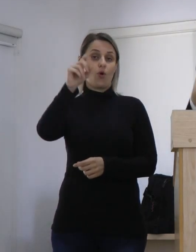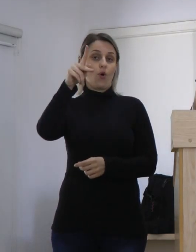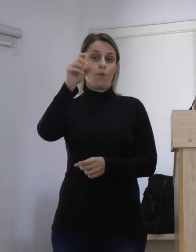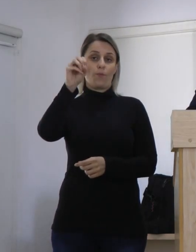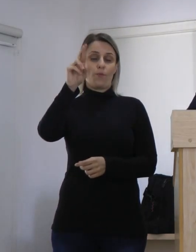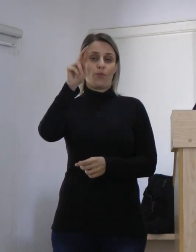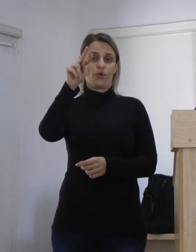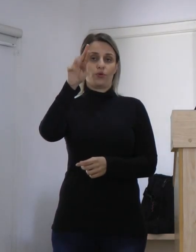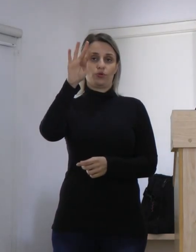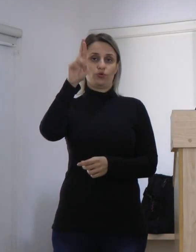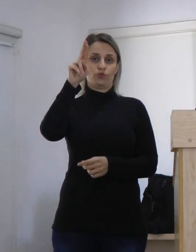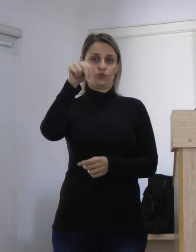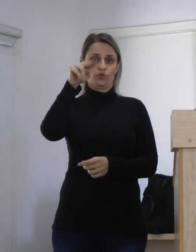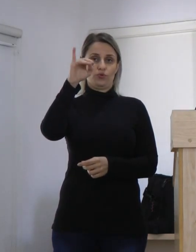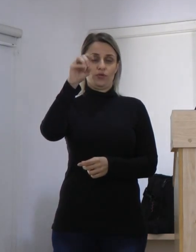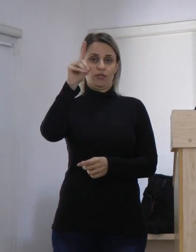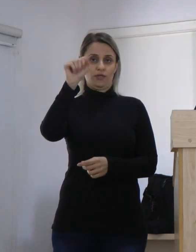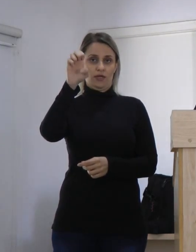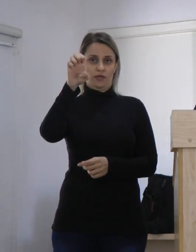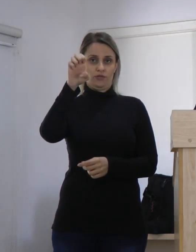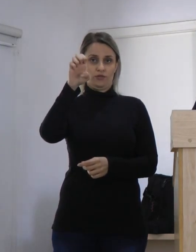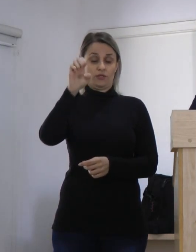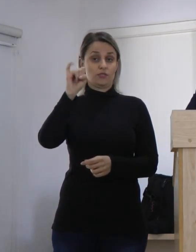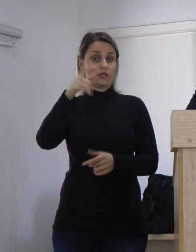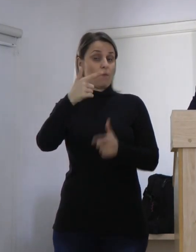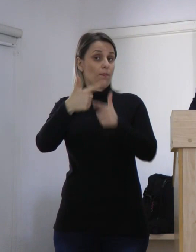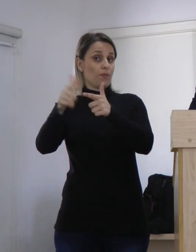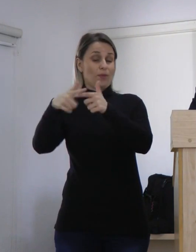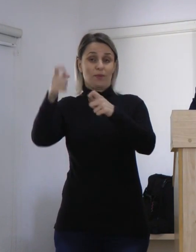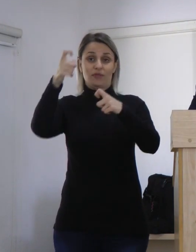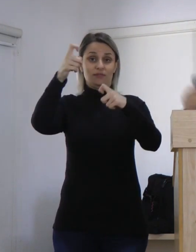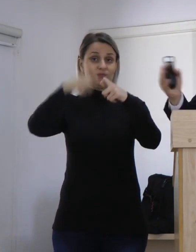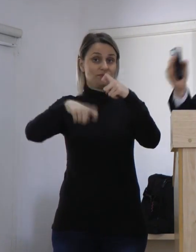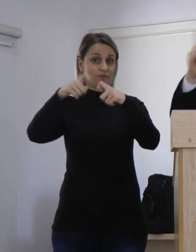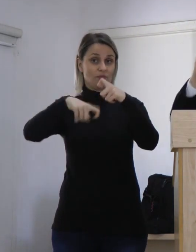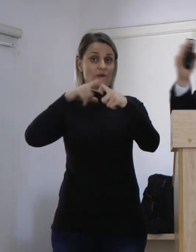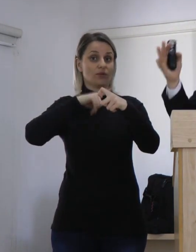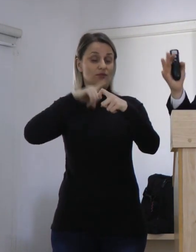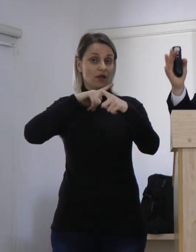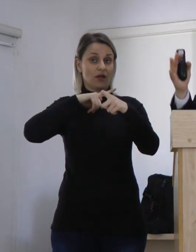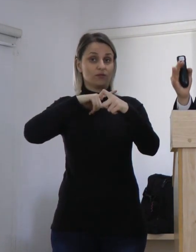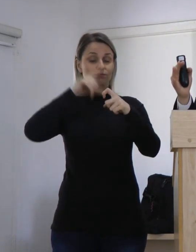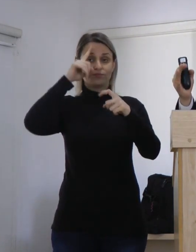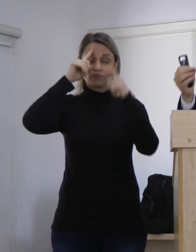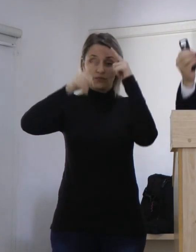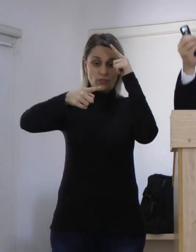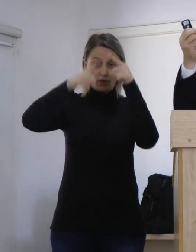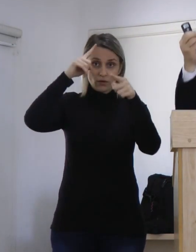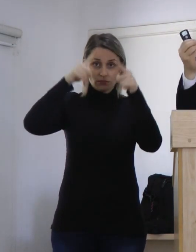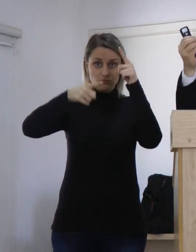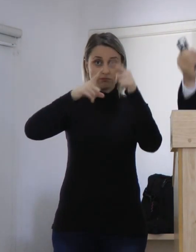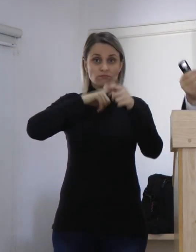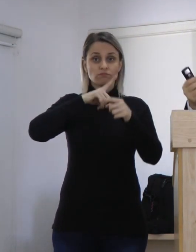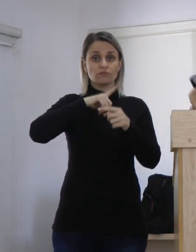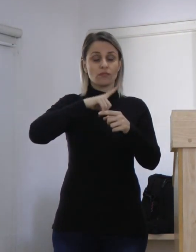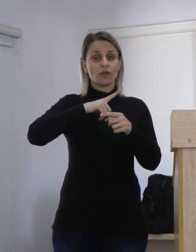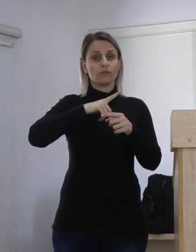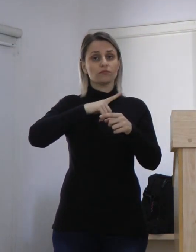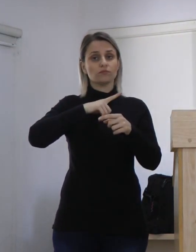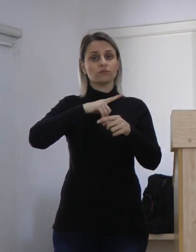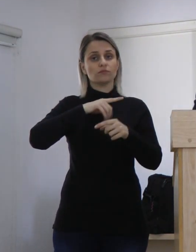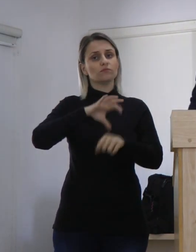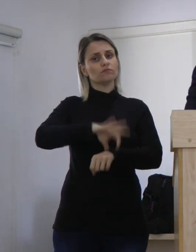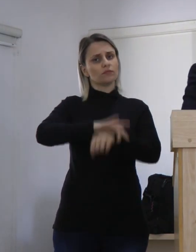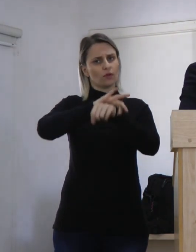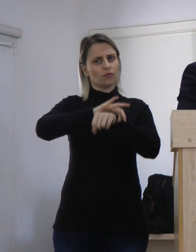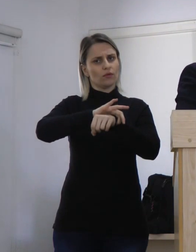têm orientação. Na doutrina espírita, não é? Apesar do movimento tem divisões, mas tem a orientação segura também.